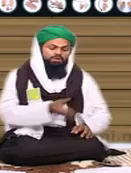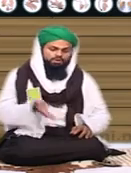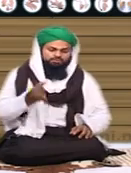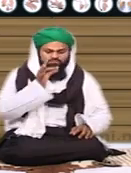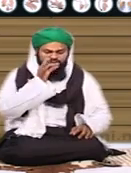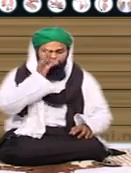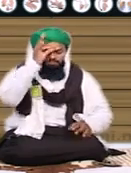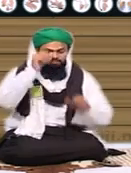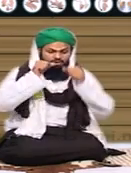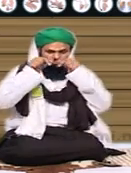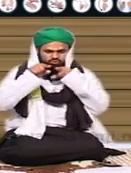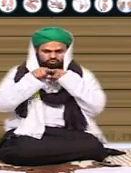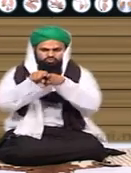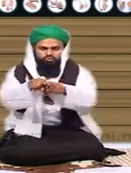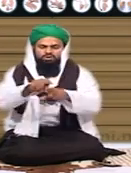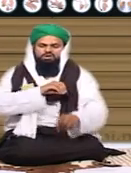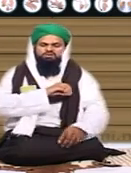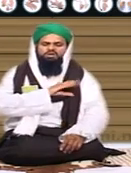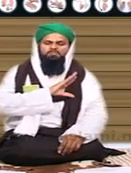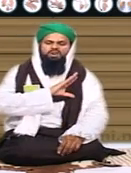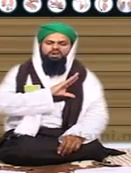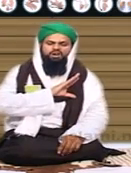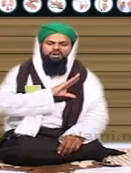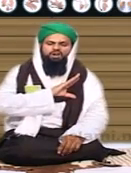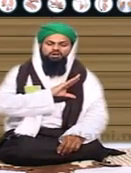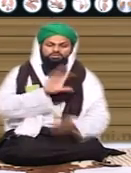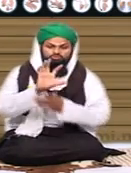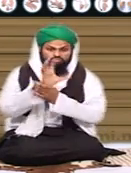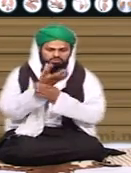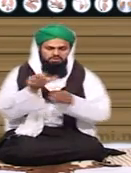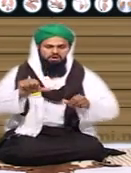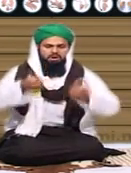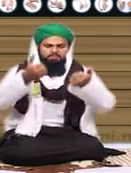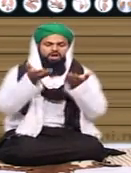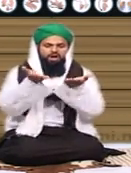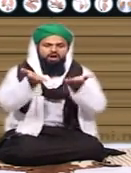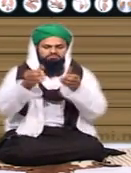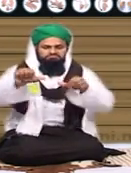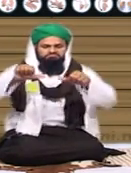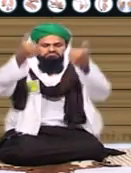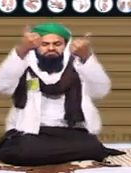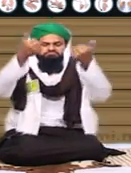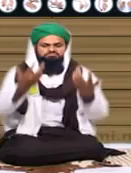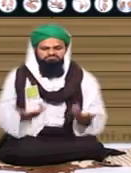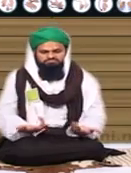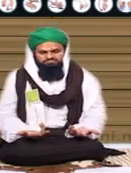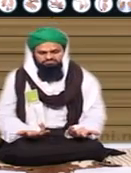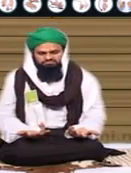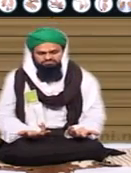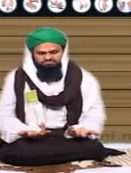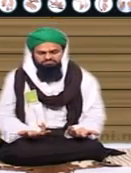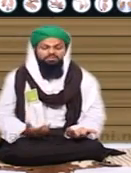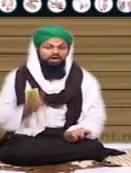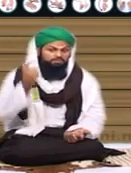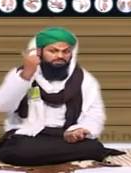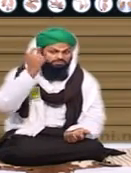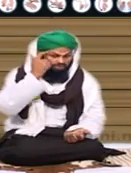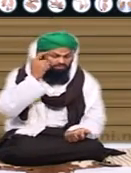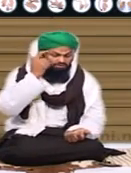کر میرے آقا کی سنت کو اپنا لو، تمہاری دنیا بھی سنور جائے گی، تمہاری آخرت بھی سنور جائے گی۔ اگر